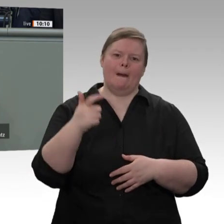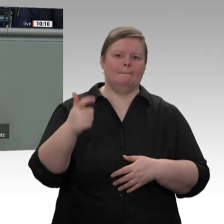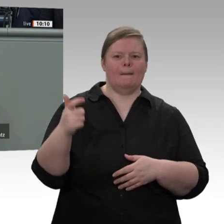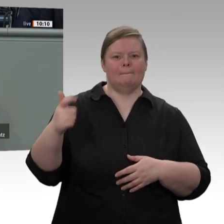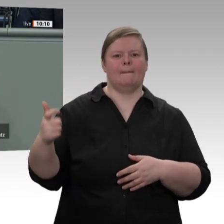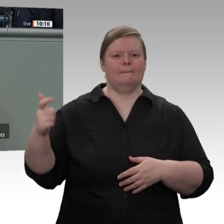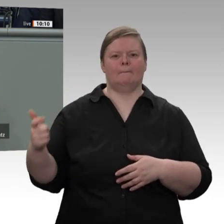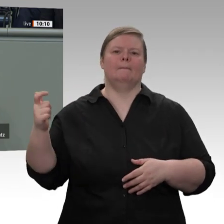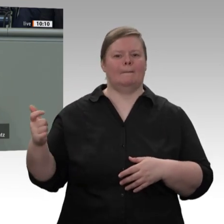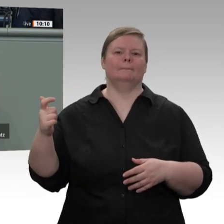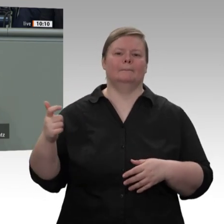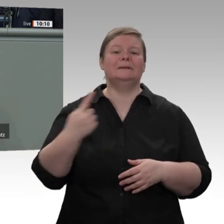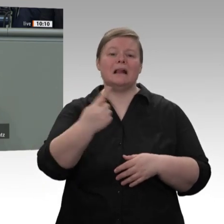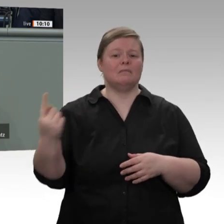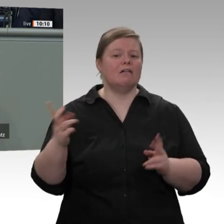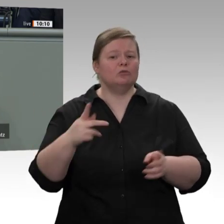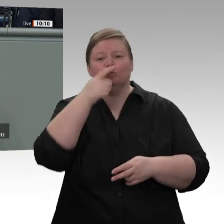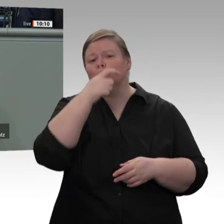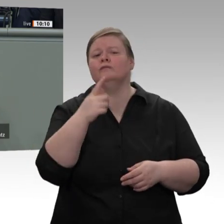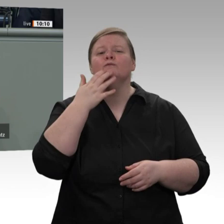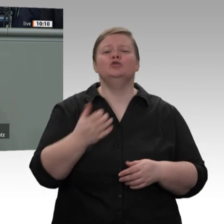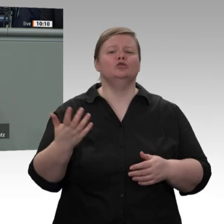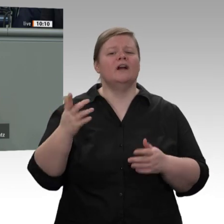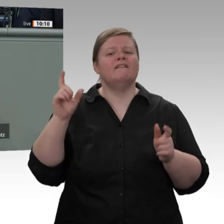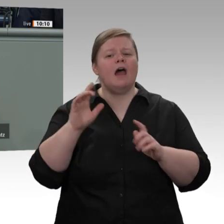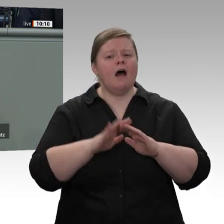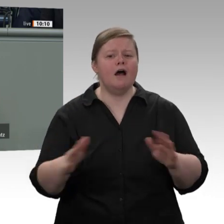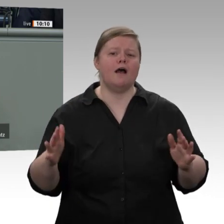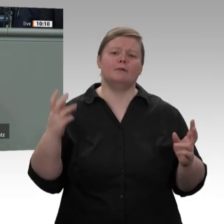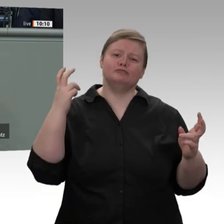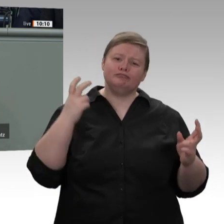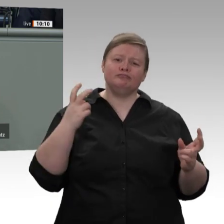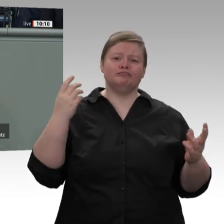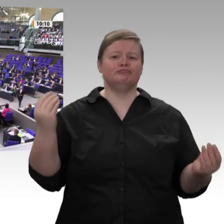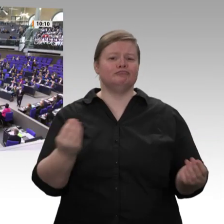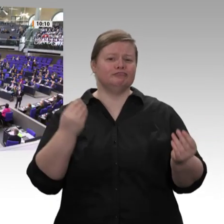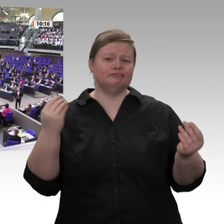hat, wünschen wir eine schnelle und vollständige Genesung.